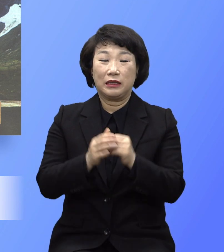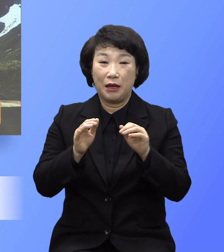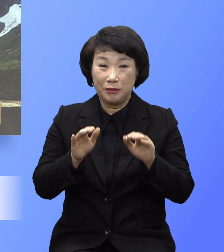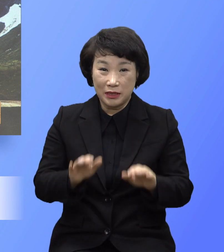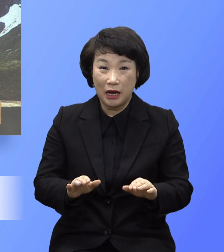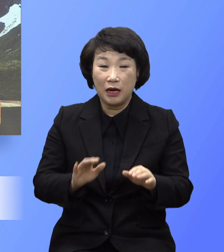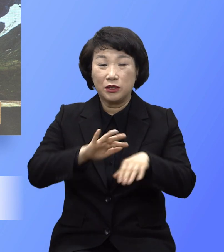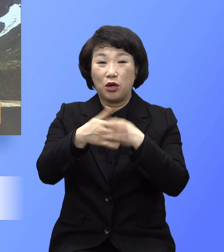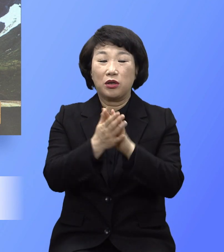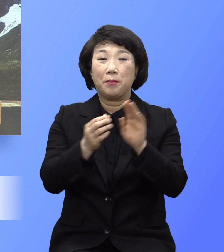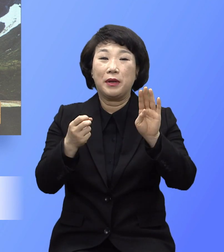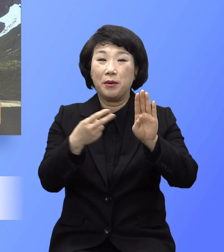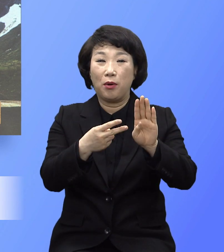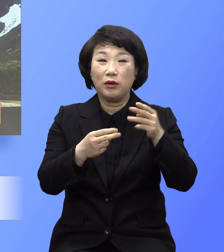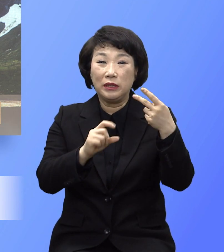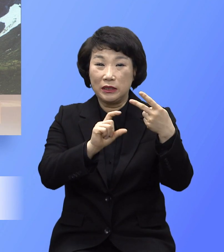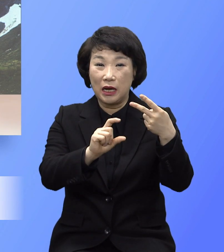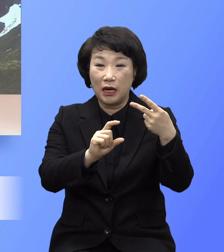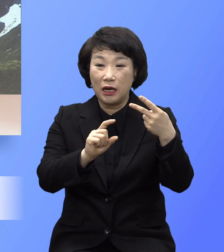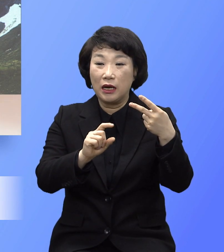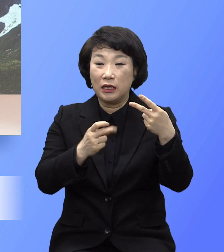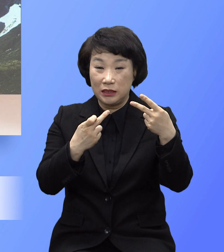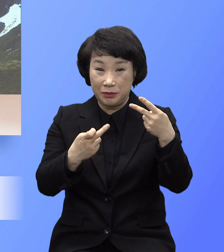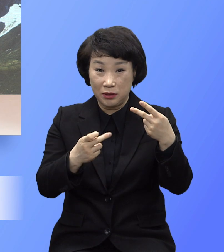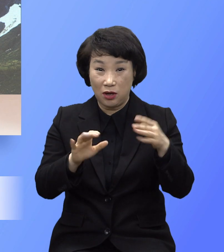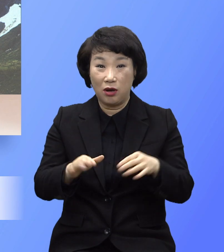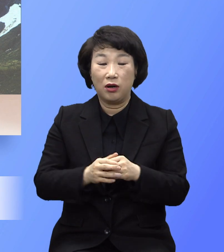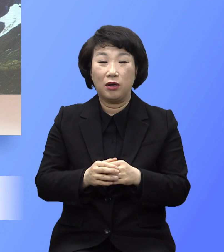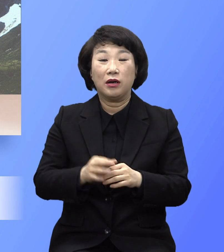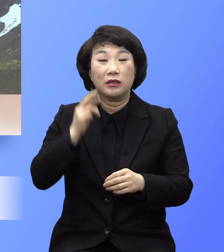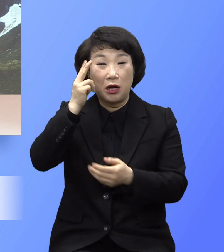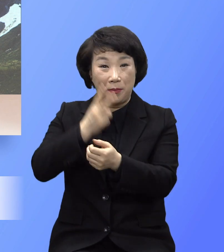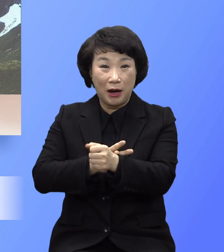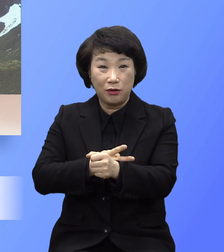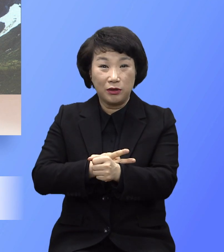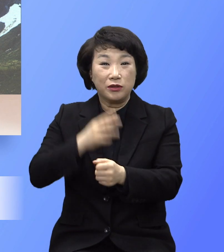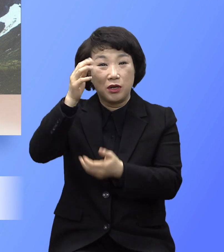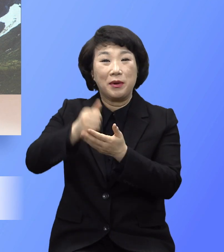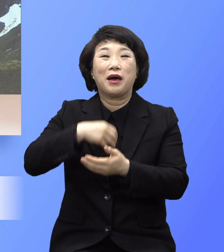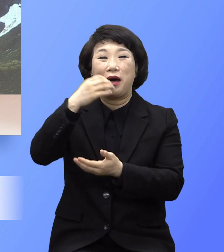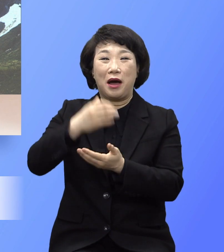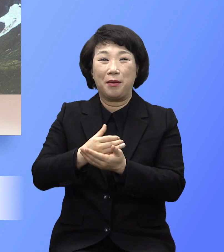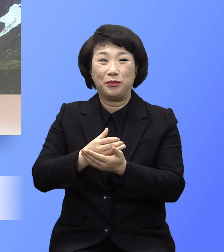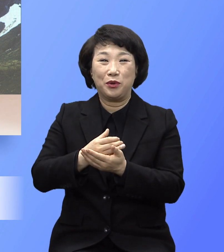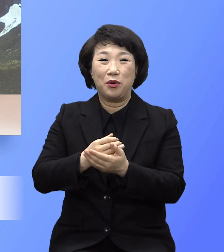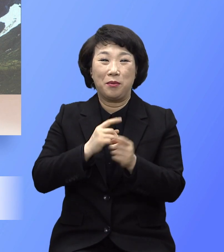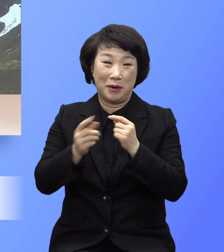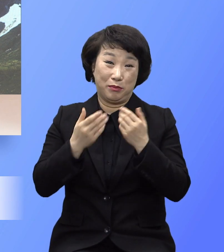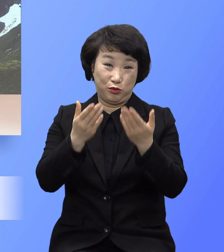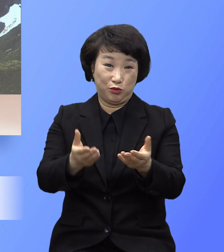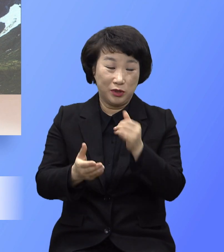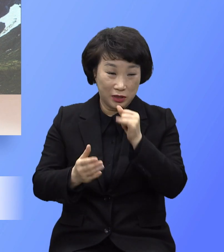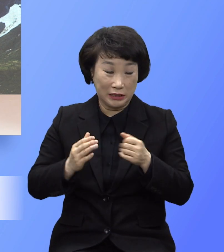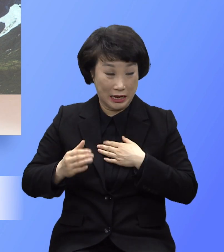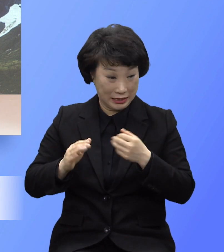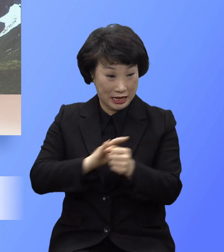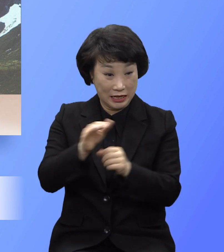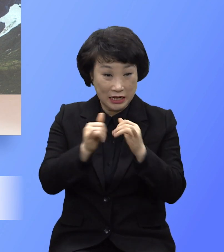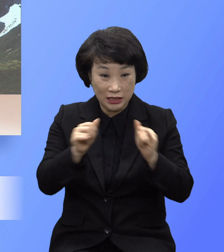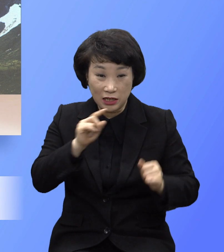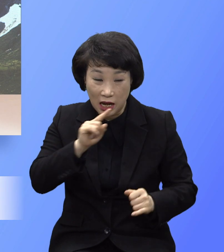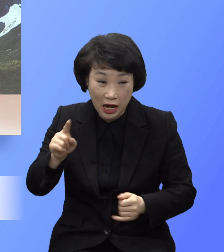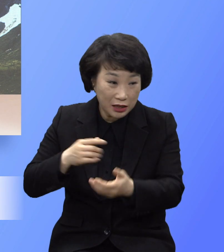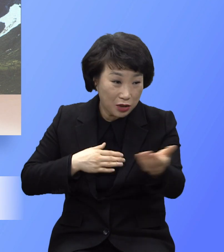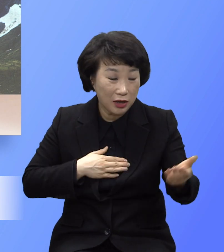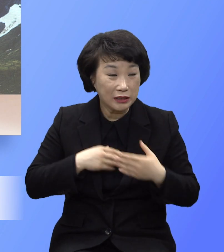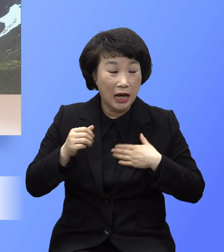그래서 빌립보서 2장 12절에 사도 바울 선생은 성령의 감동을 통해 나의 사랑하는 자들아 너희가